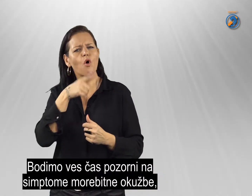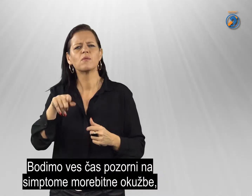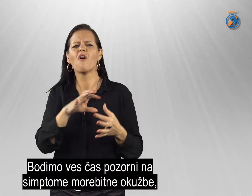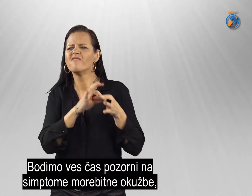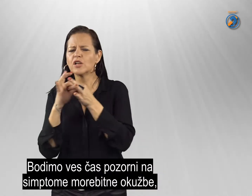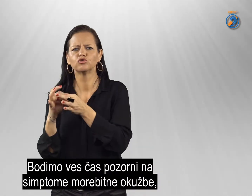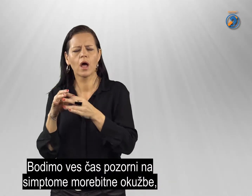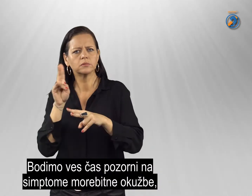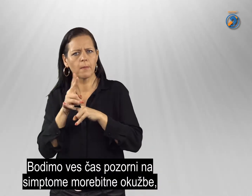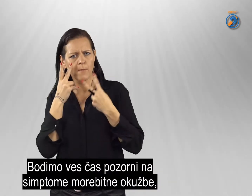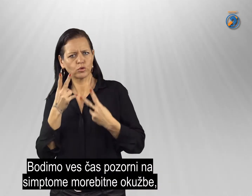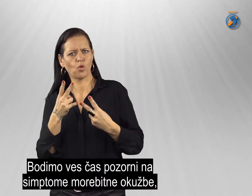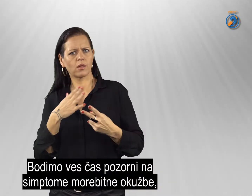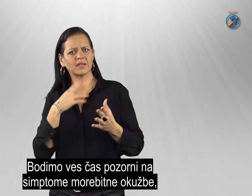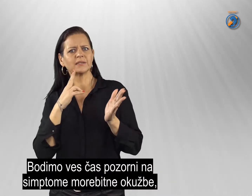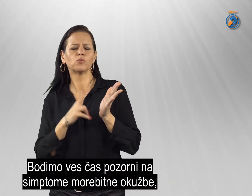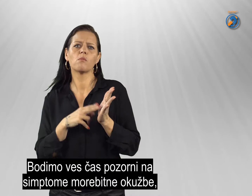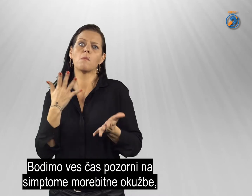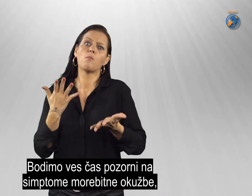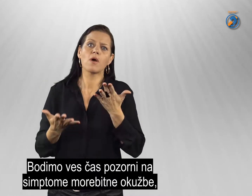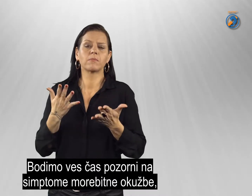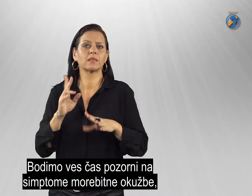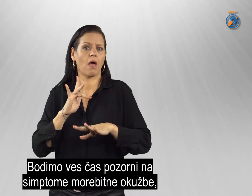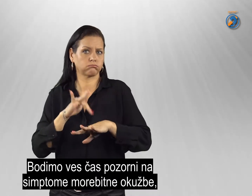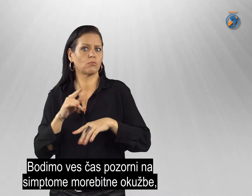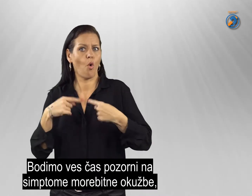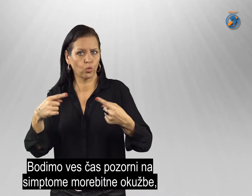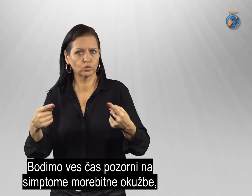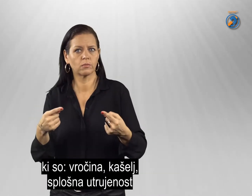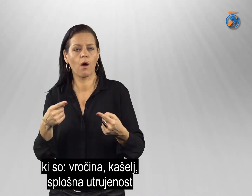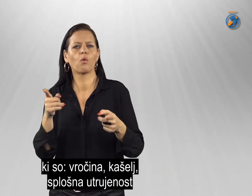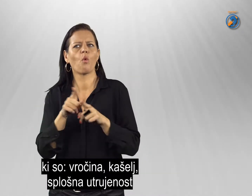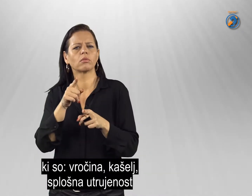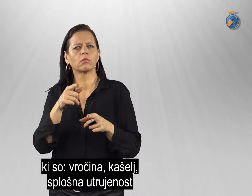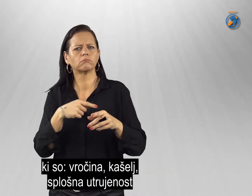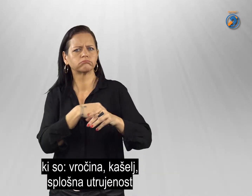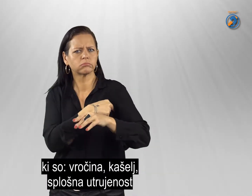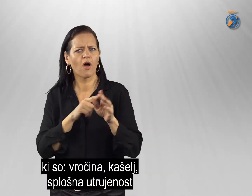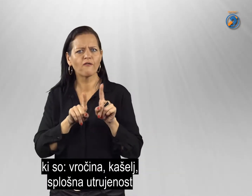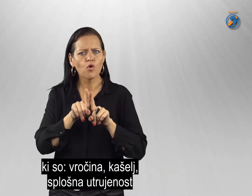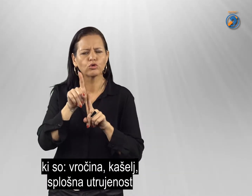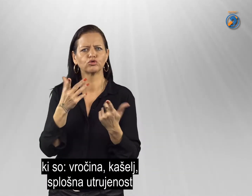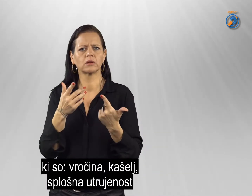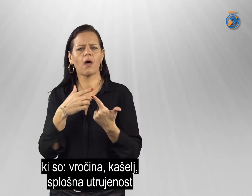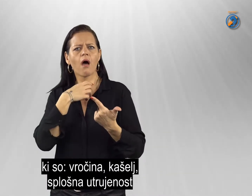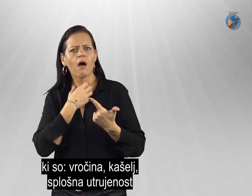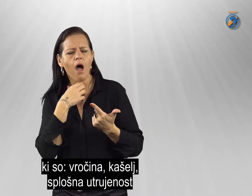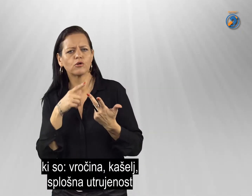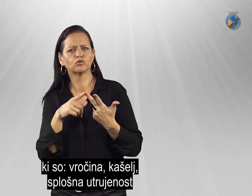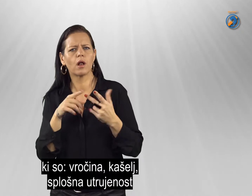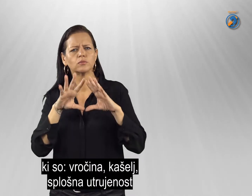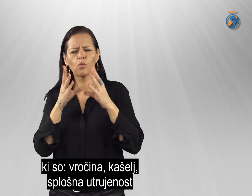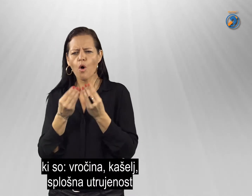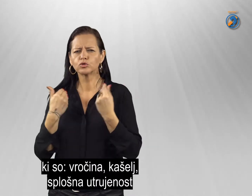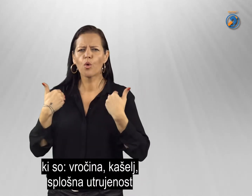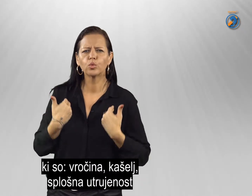Bodimo ves čas pozorni na simptome morebitne okužbe, ki so vročina, kašelj, splošna utrujenost